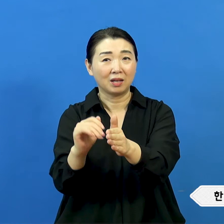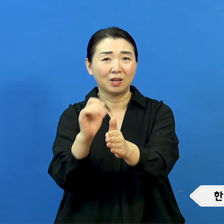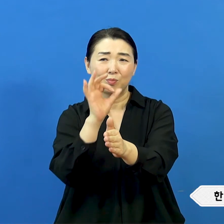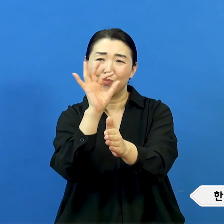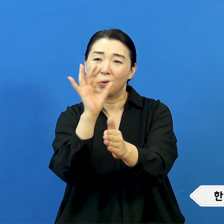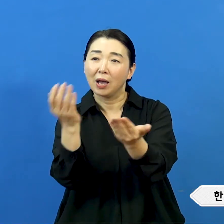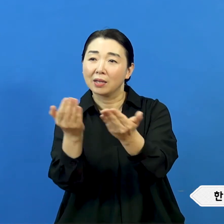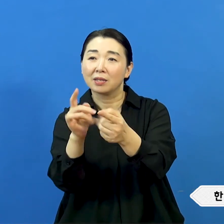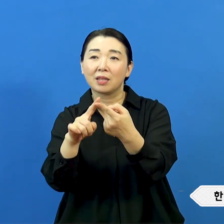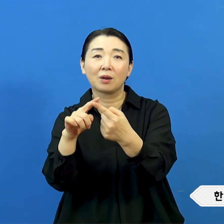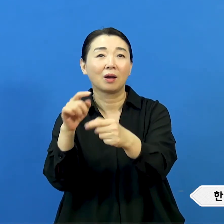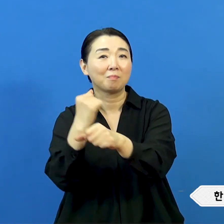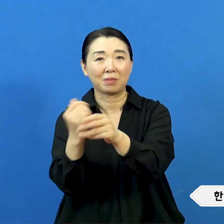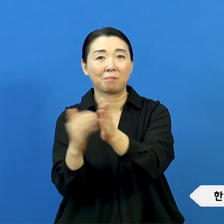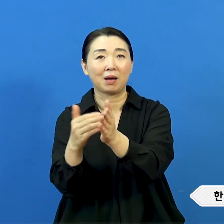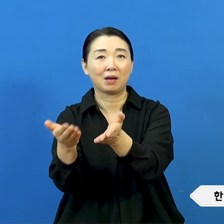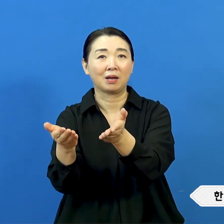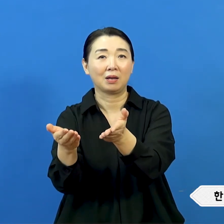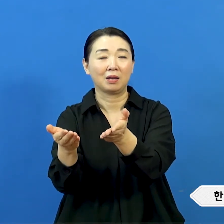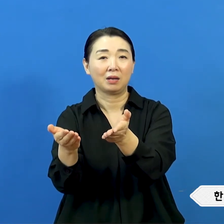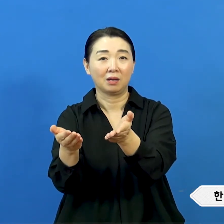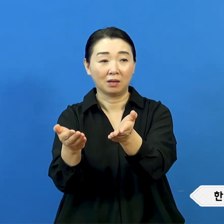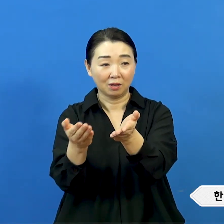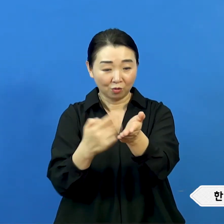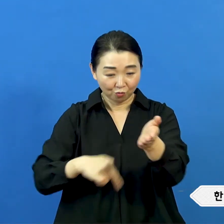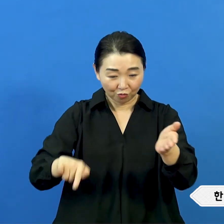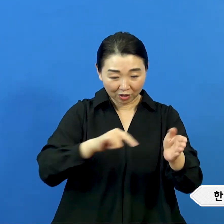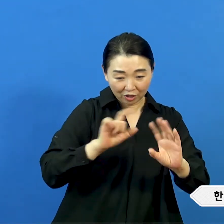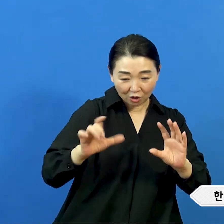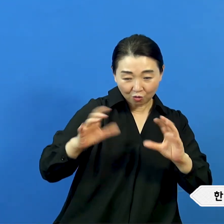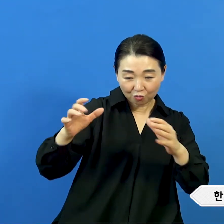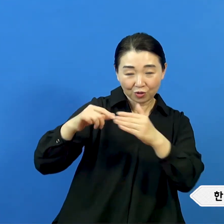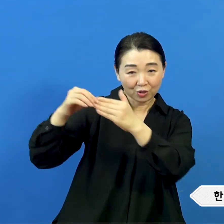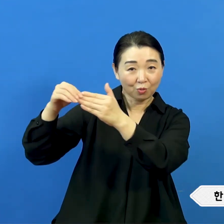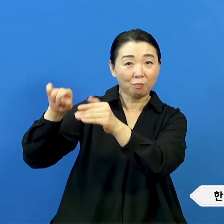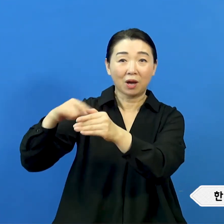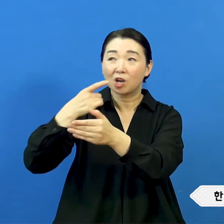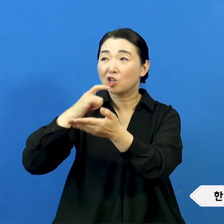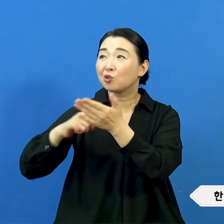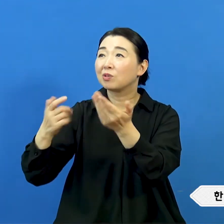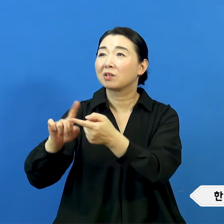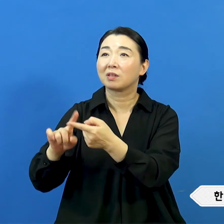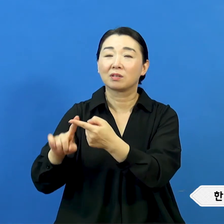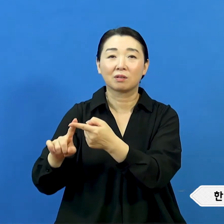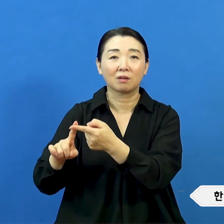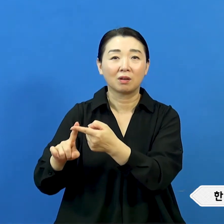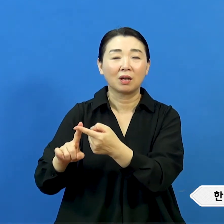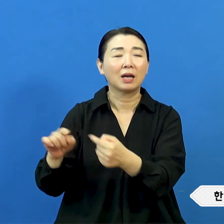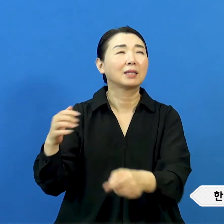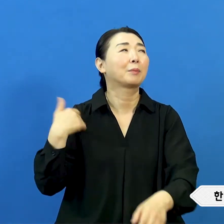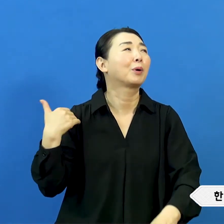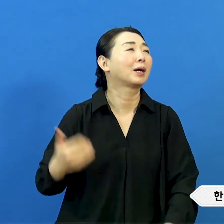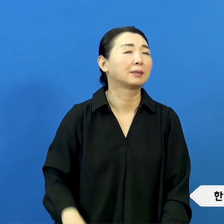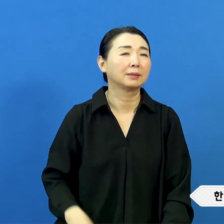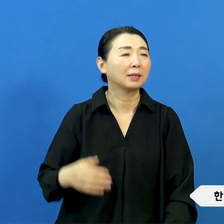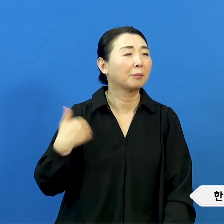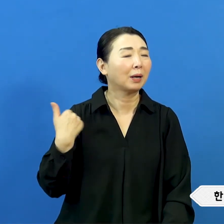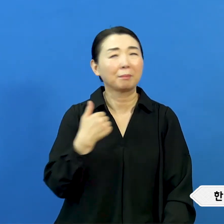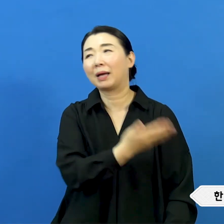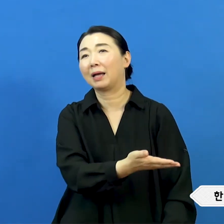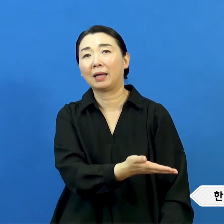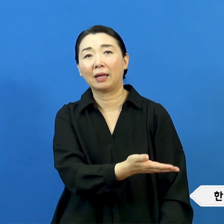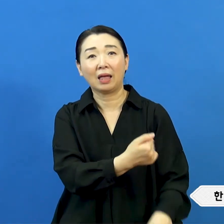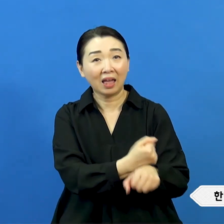불가능한 일을 해놓고는 그 다음에 우리를 천국으로 인도하는 그 훨씬 쉬운 일에 대해서는 에라마 나는 모르겠다, 내몰라라